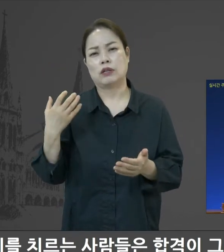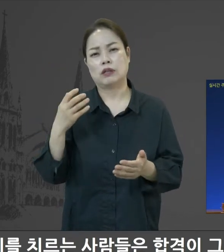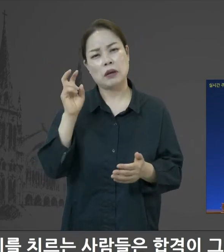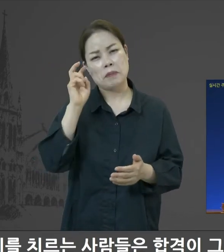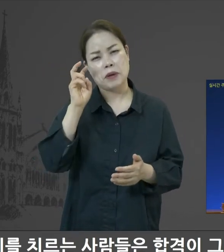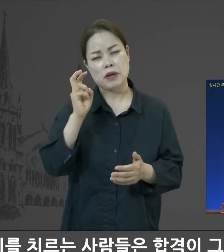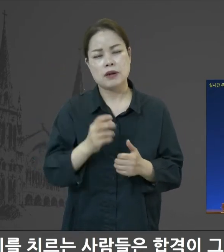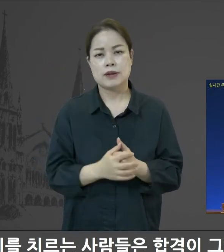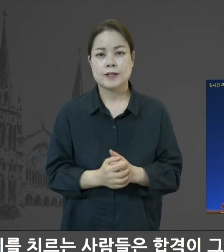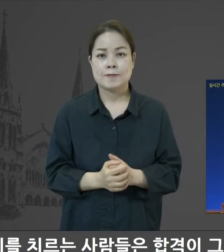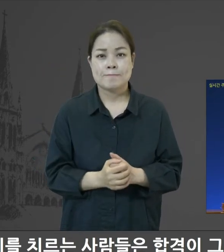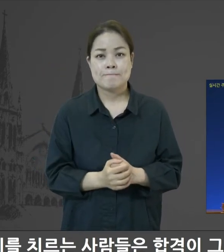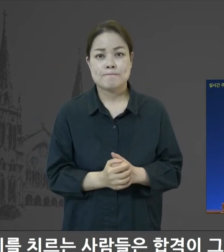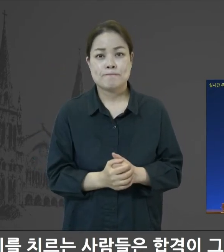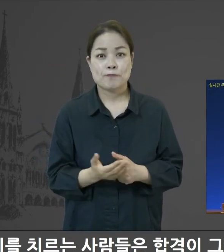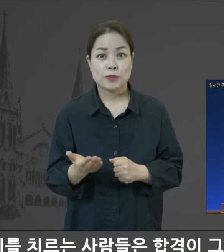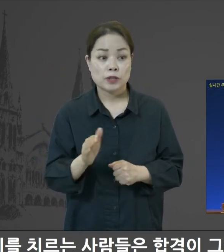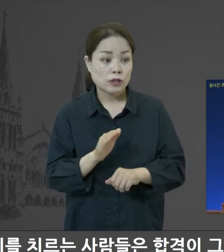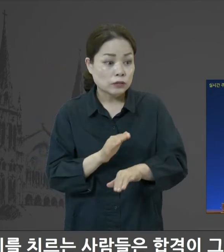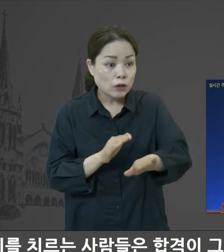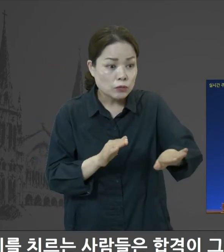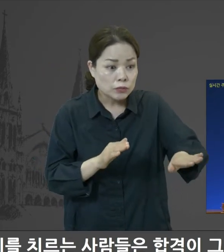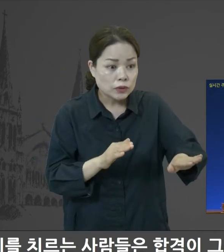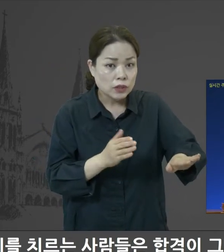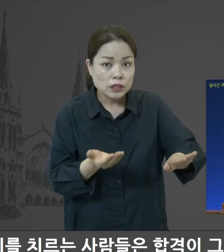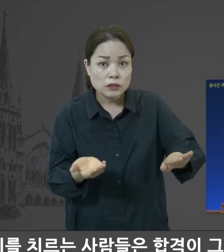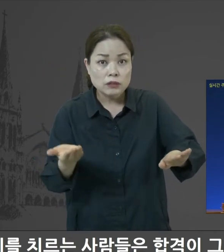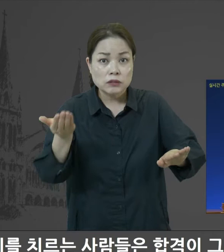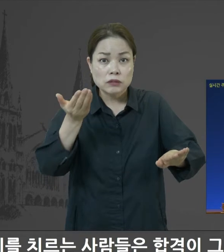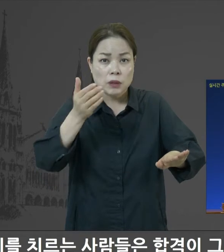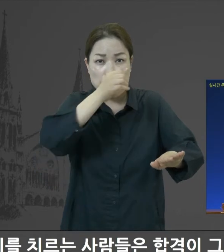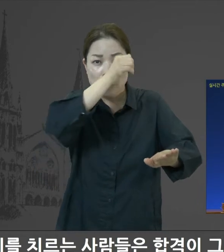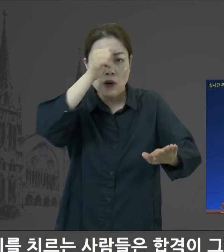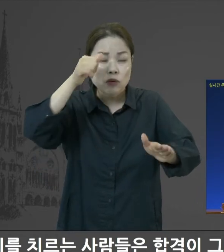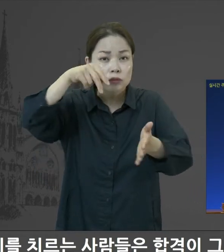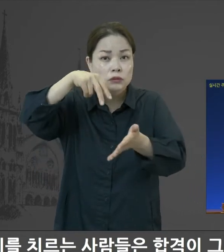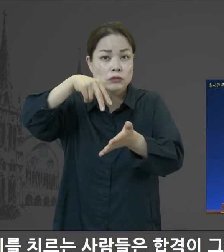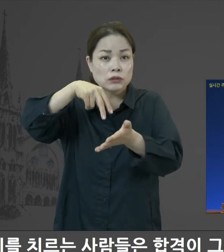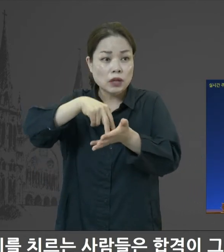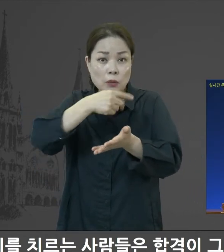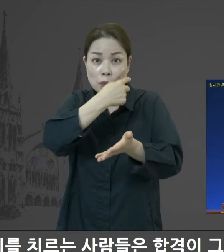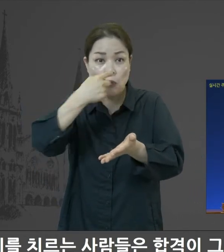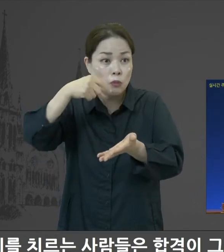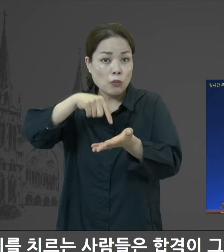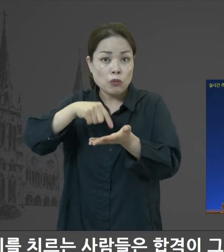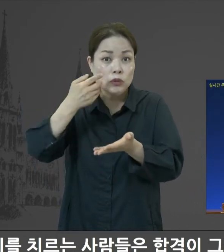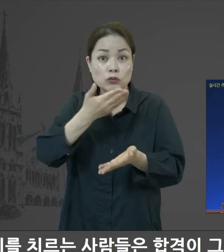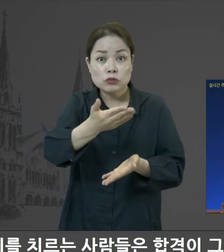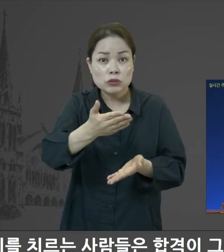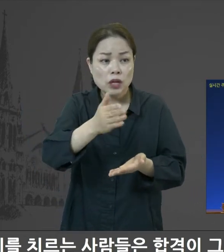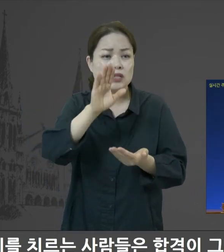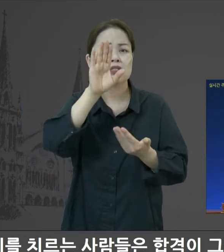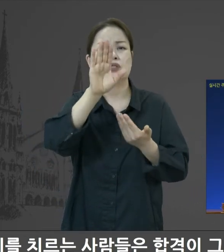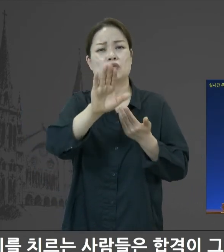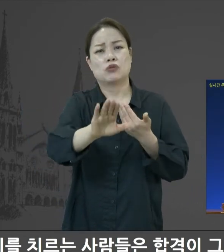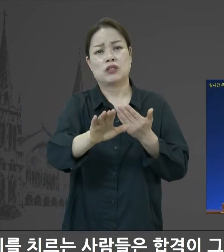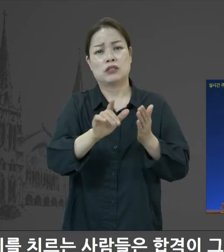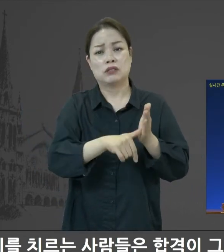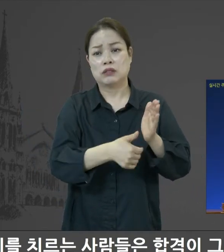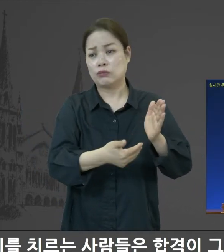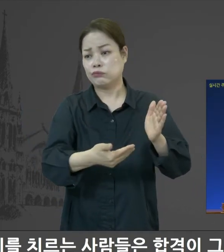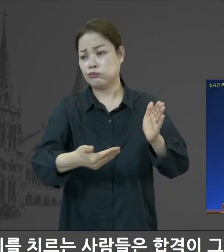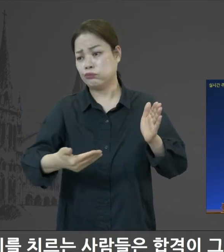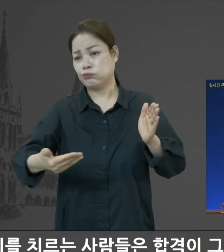있겠죠. 그러나 여러분, 그때 승진하면 평생 보장이 됩니까? 아니죠. 이후에 시간이